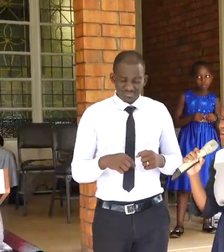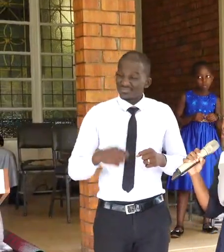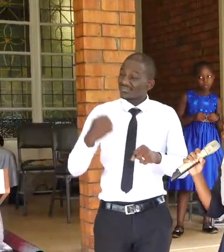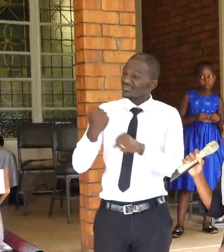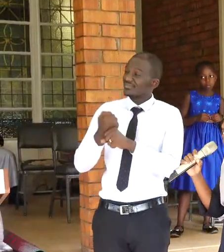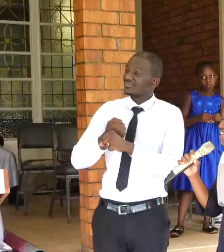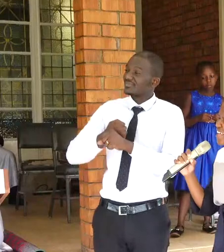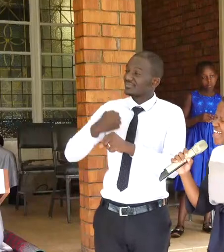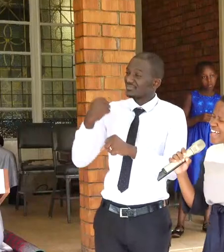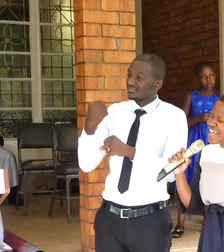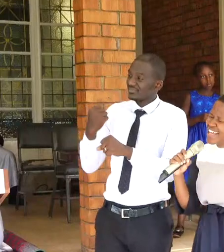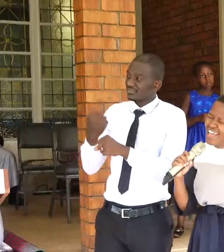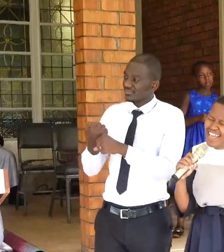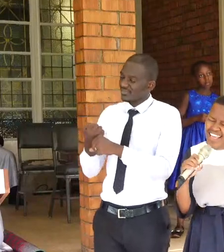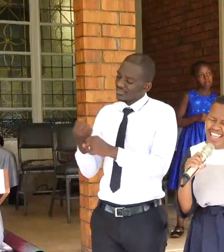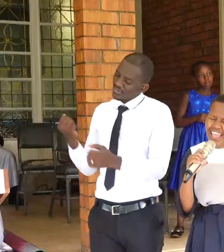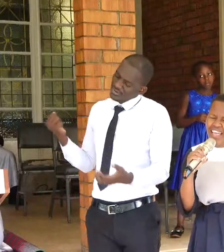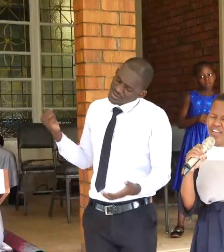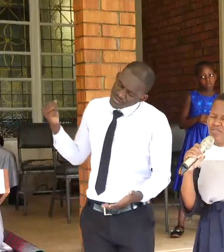Uyoko se